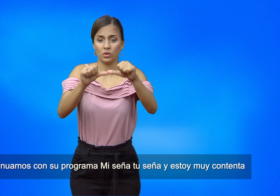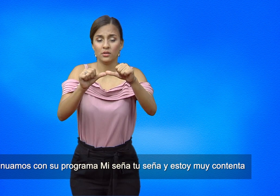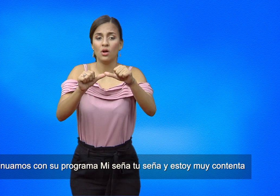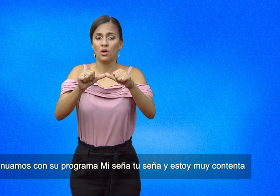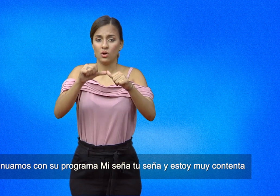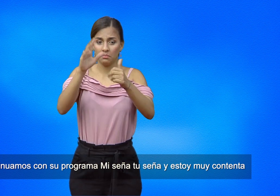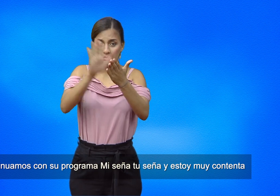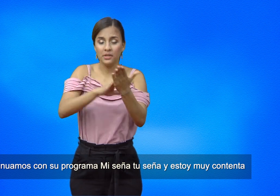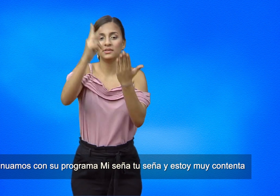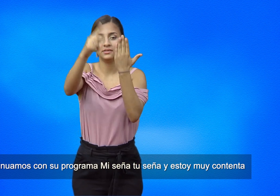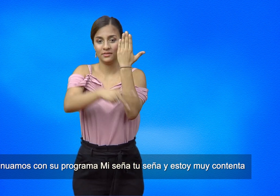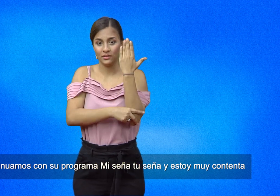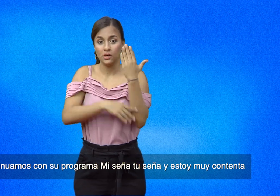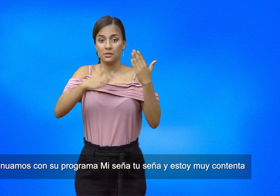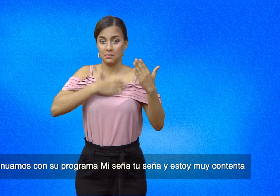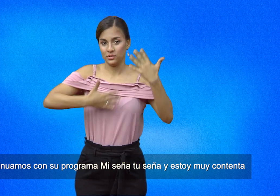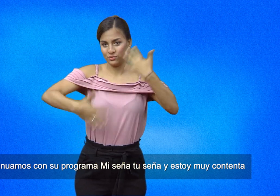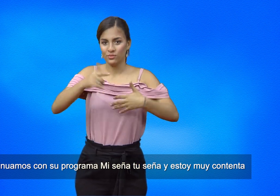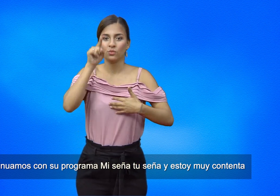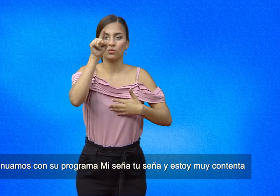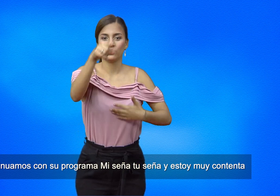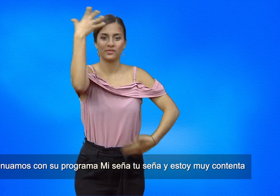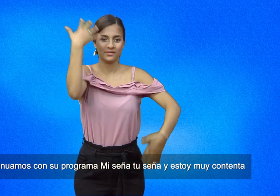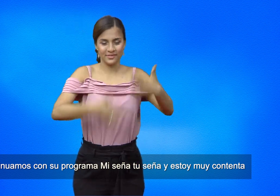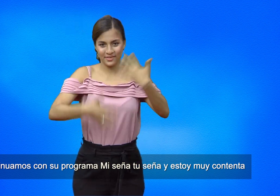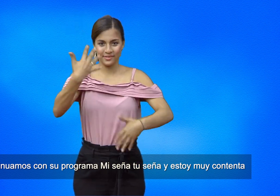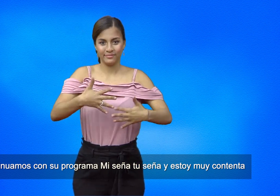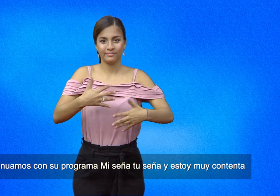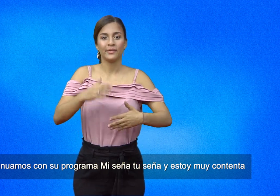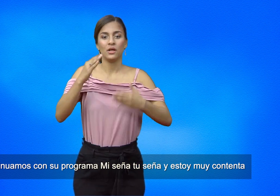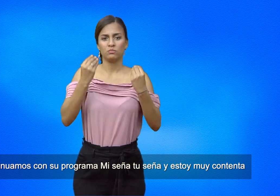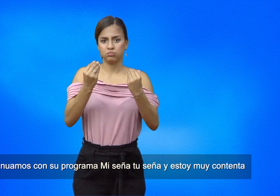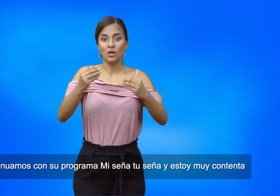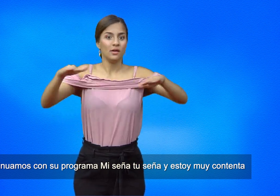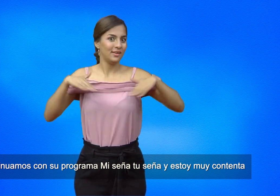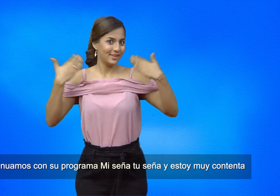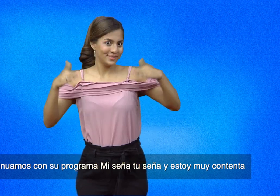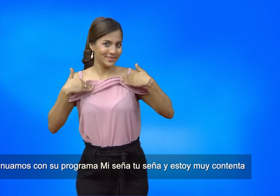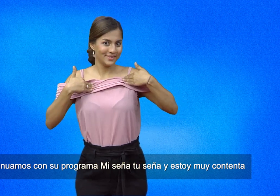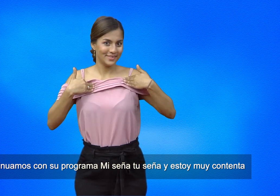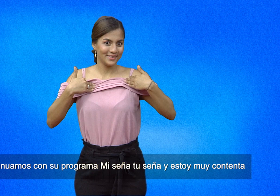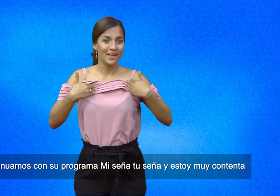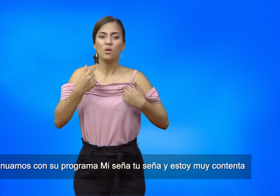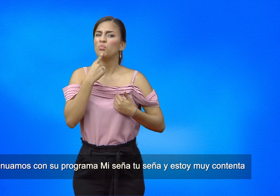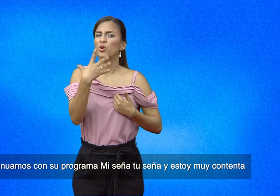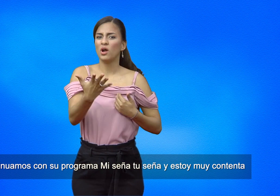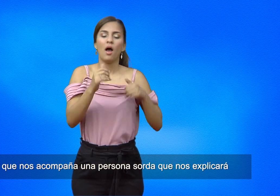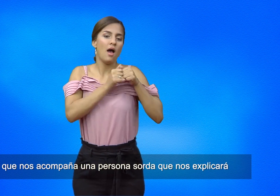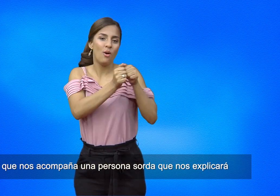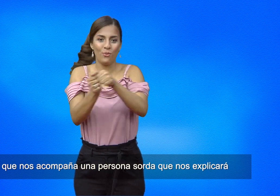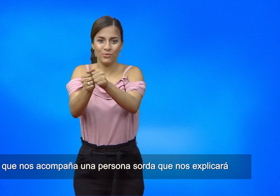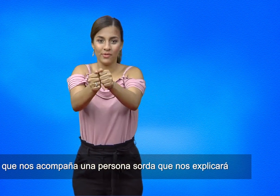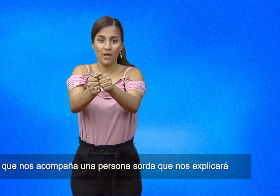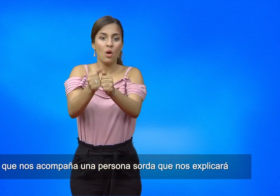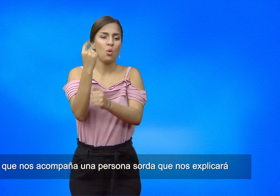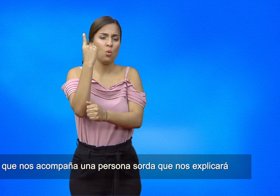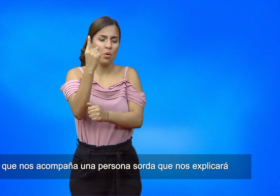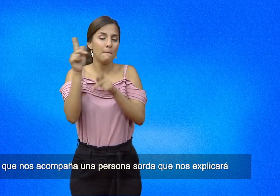continuamos con su programa me enseña tu señal y estoy muy contenta porque nos acompaña